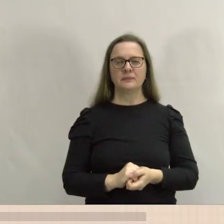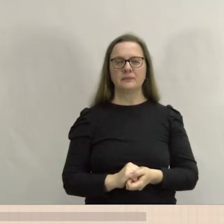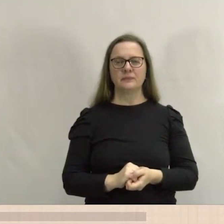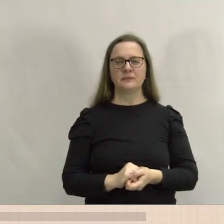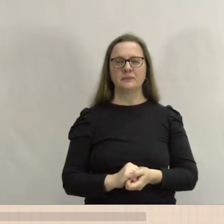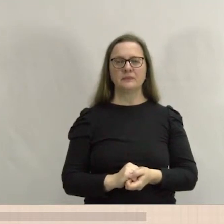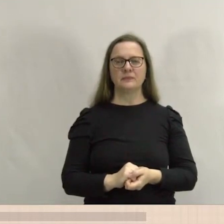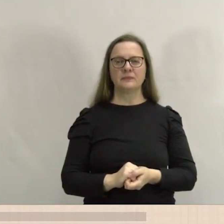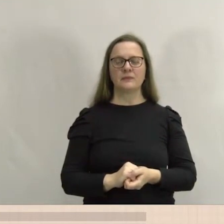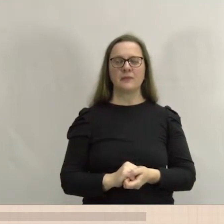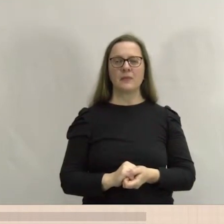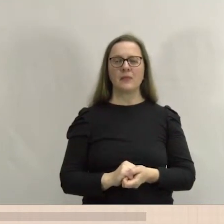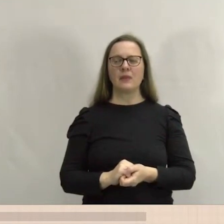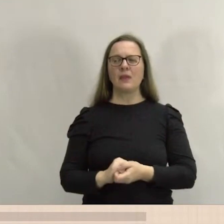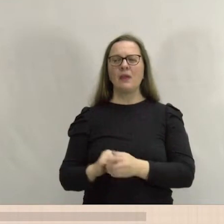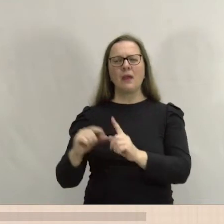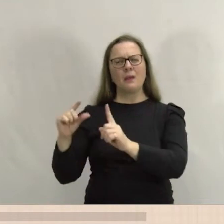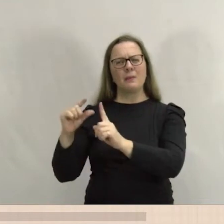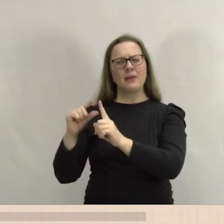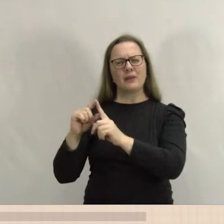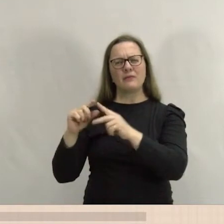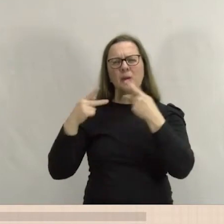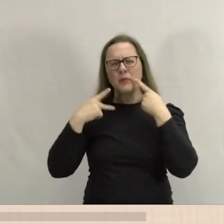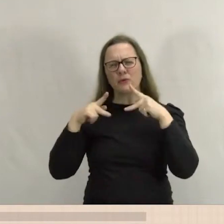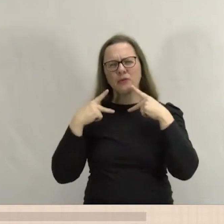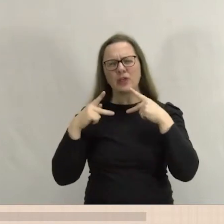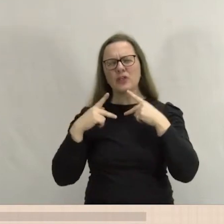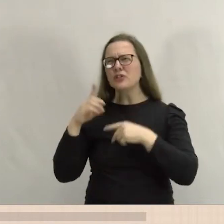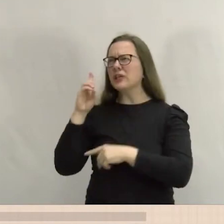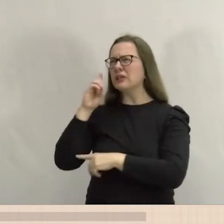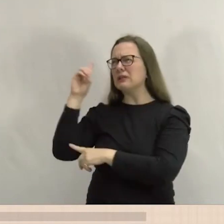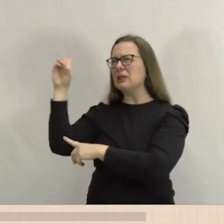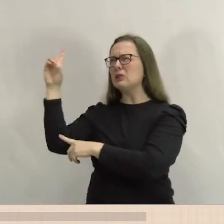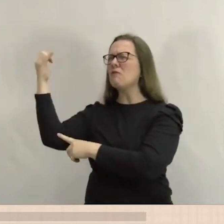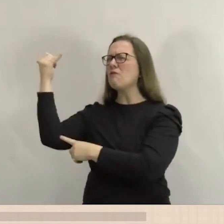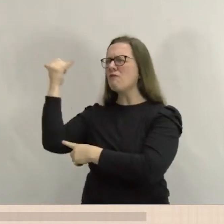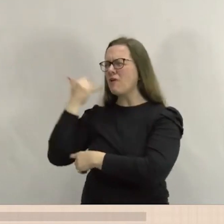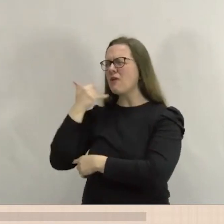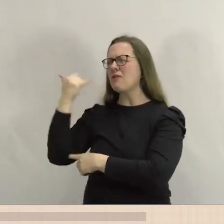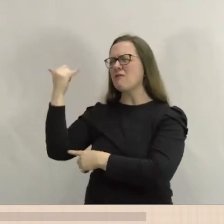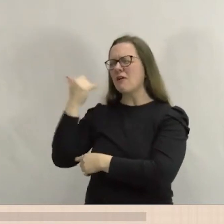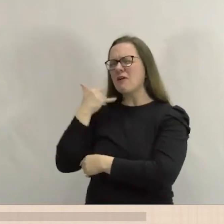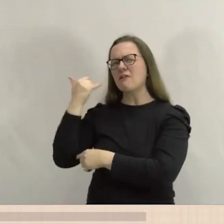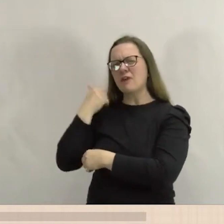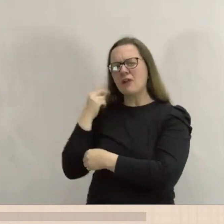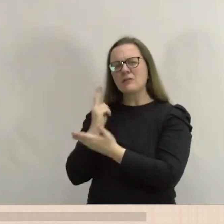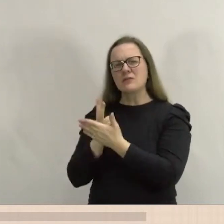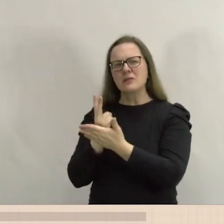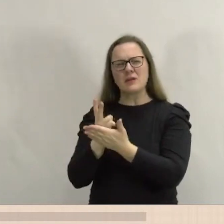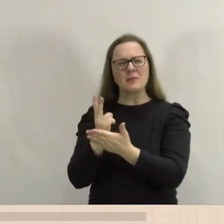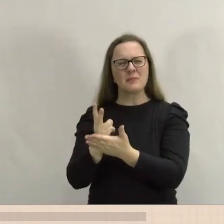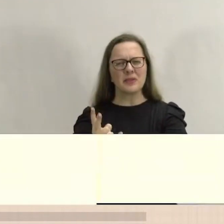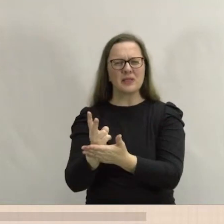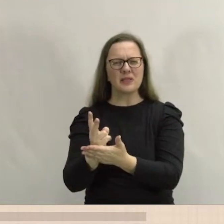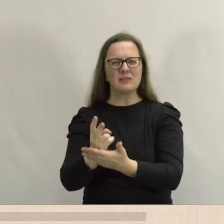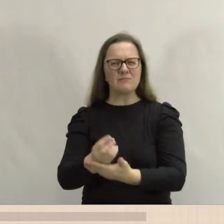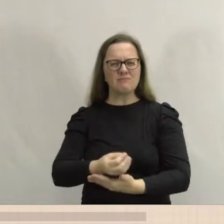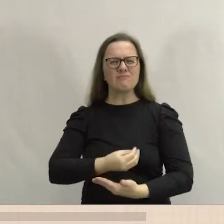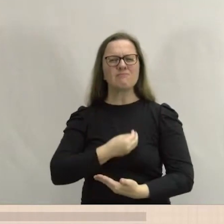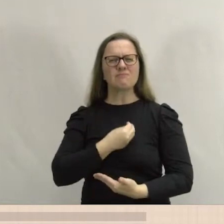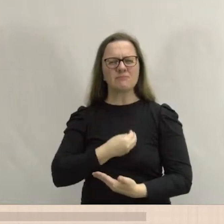profética, a palavra que o Senhor vem falando conosco de uma maneira viva, através de um canal.